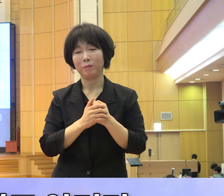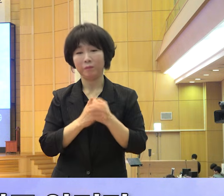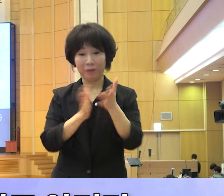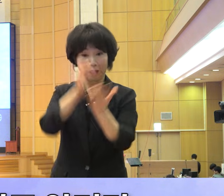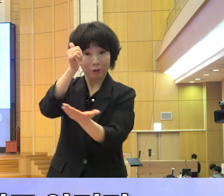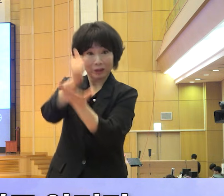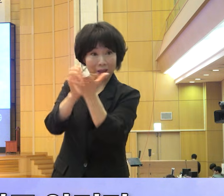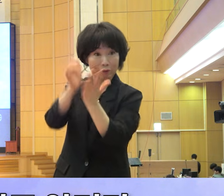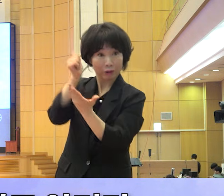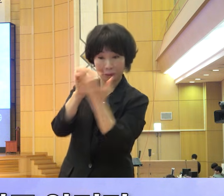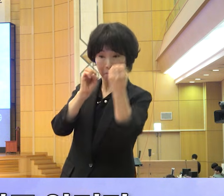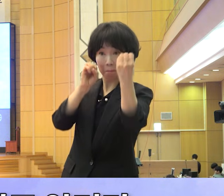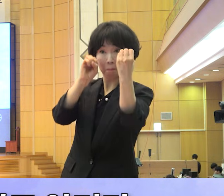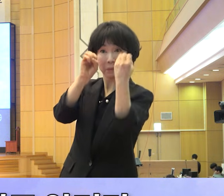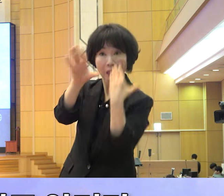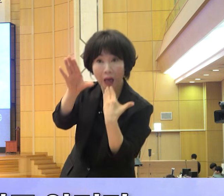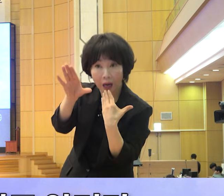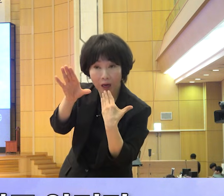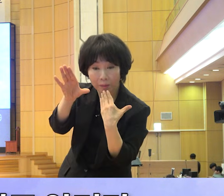예수께서 대답하시되